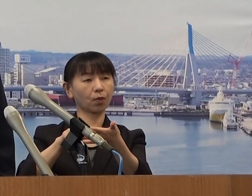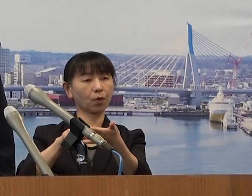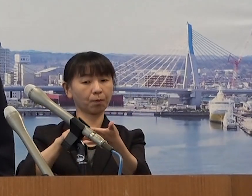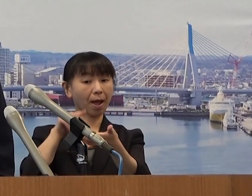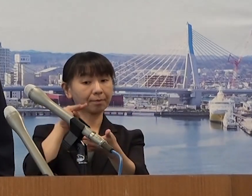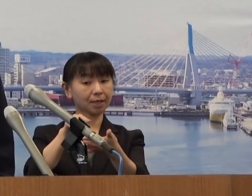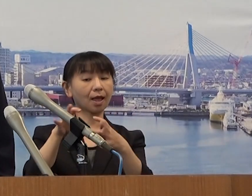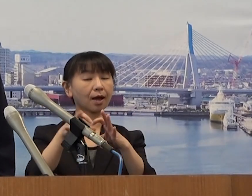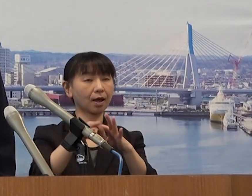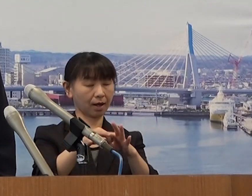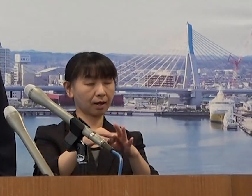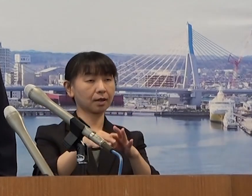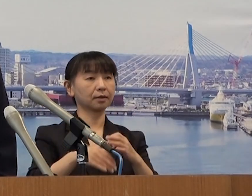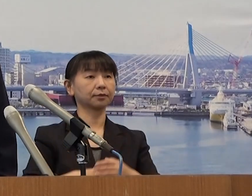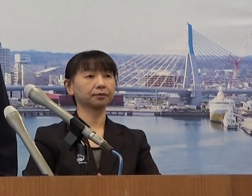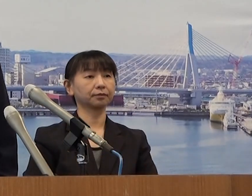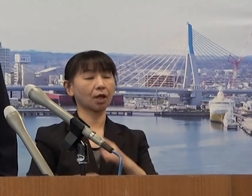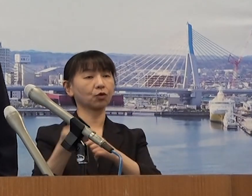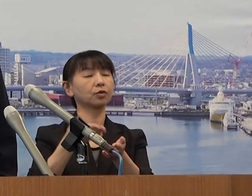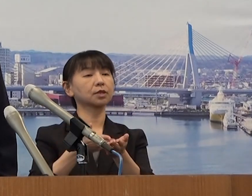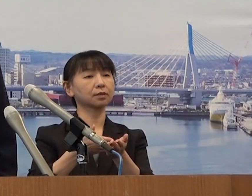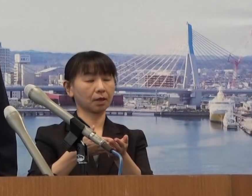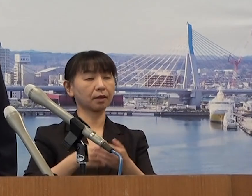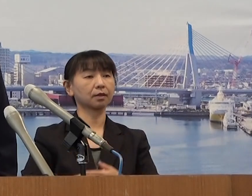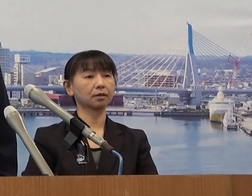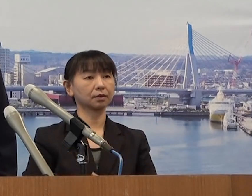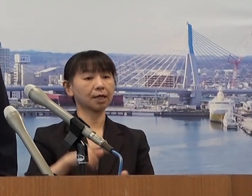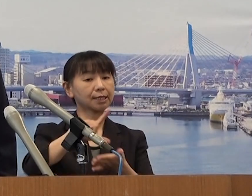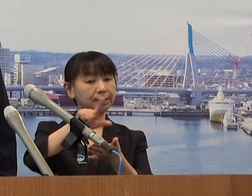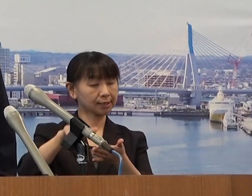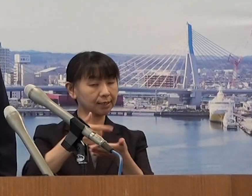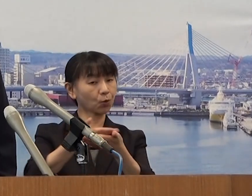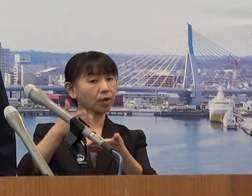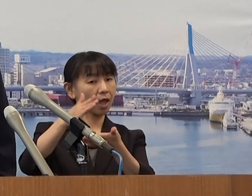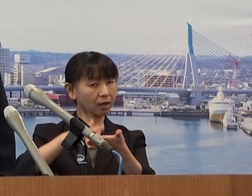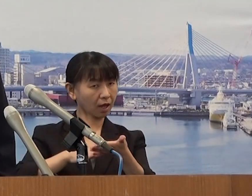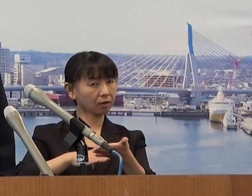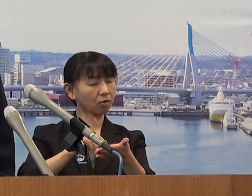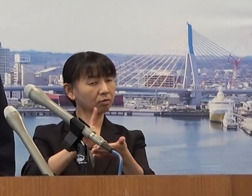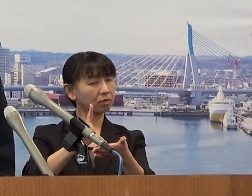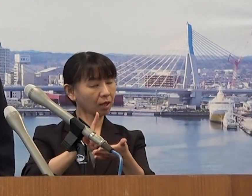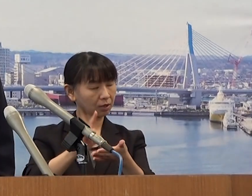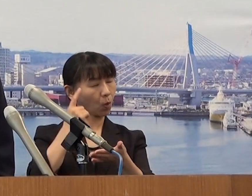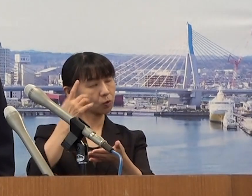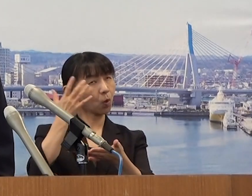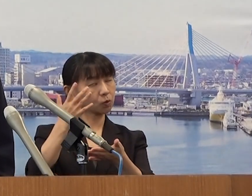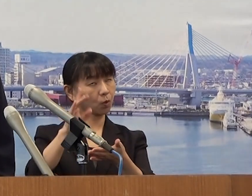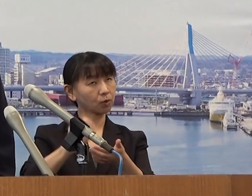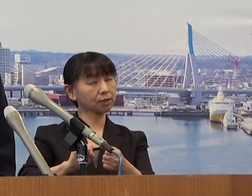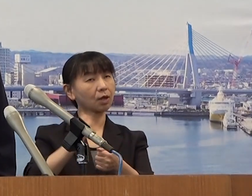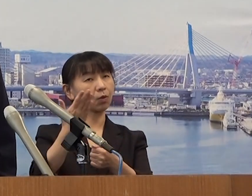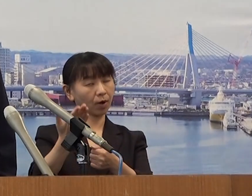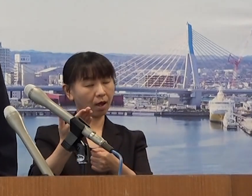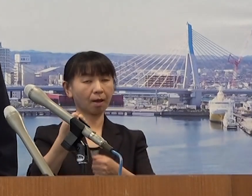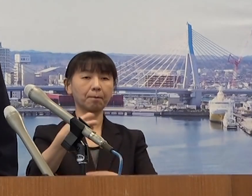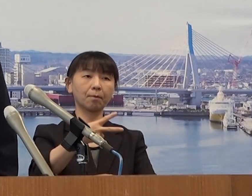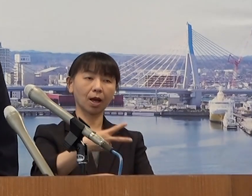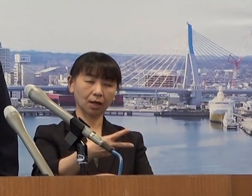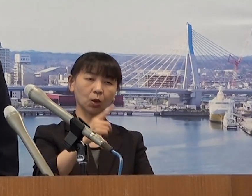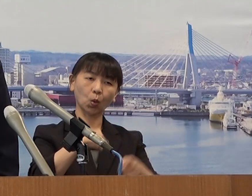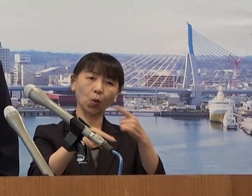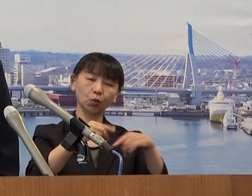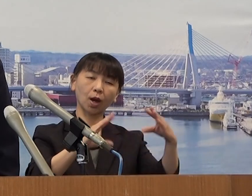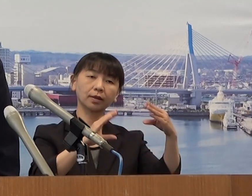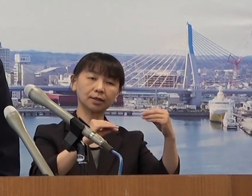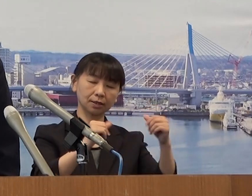見ながらということだったんですが、地域経済のデータというのは一体どういうものを想定されていらっしゃって、どういうようなその話し合